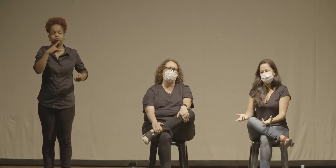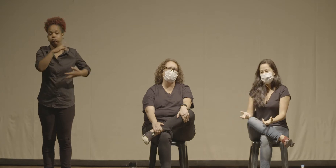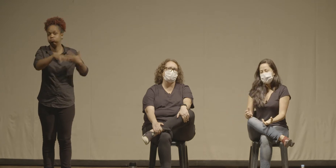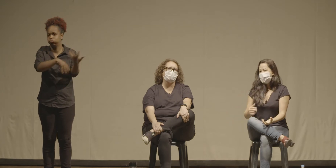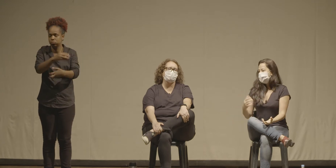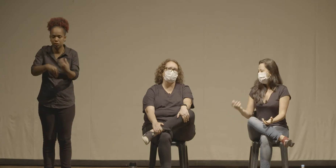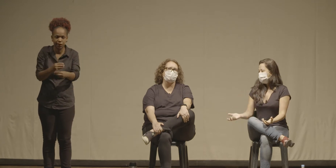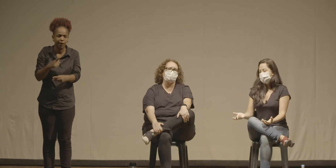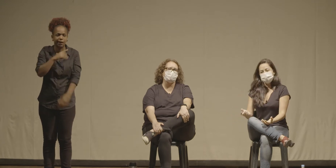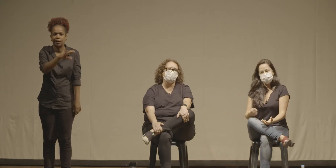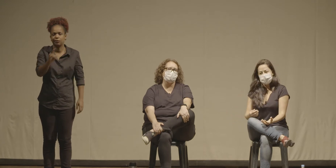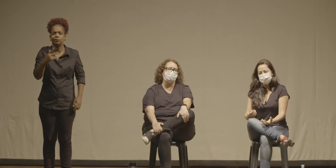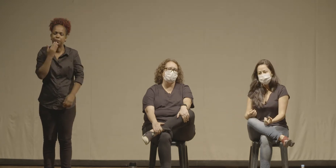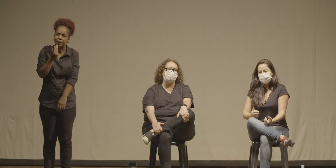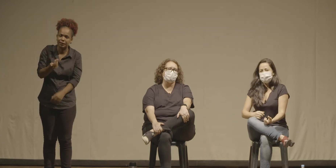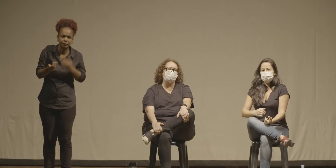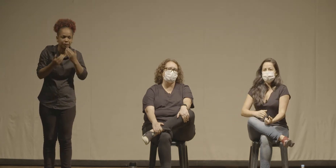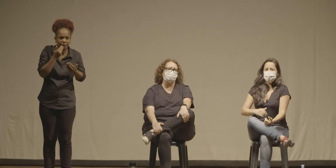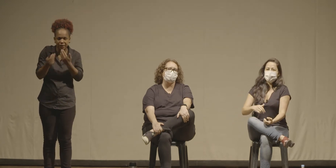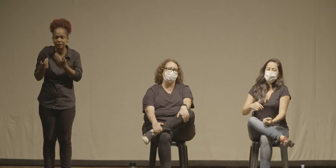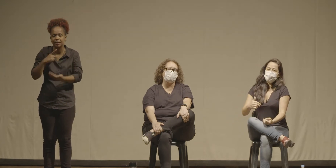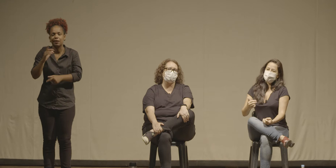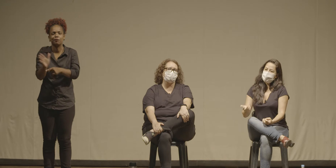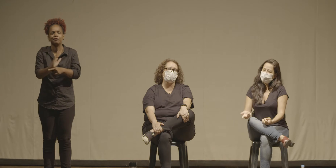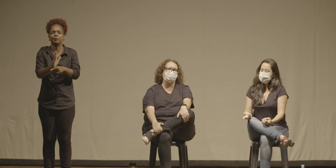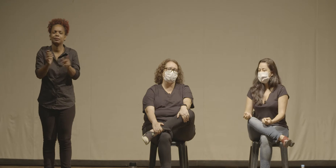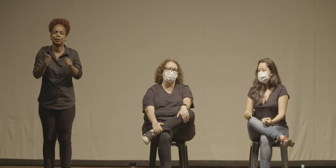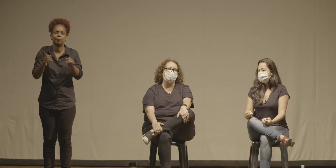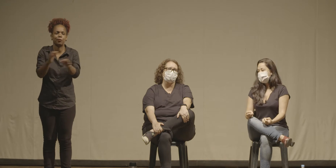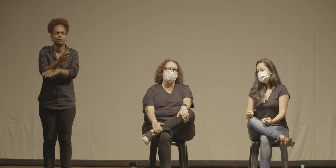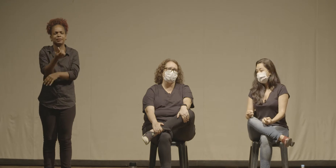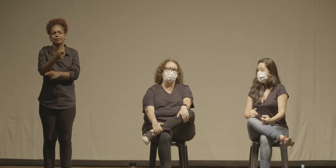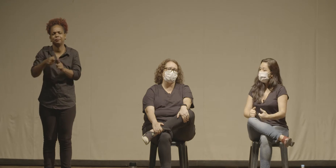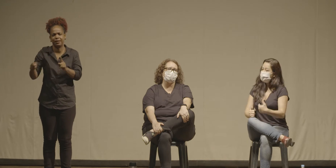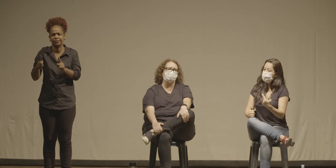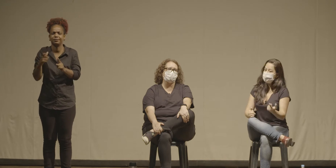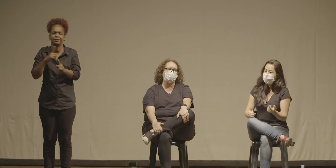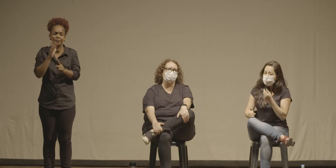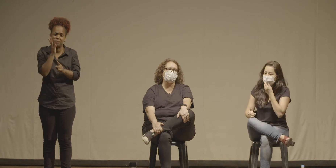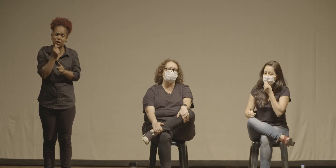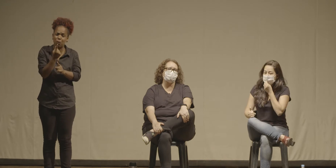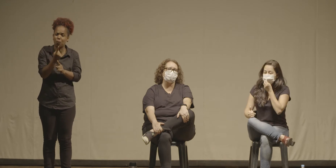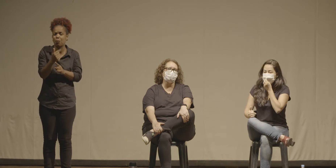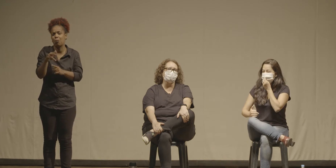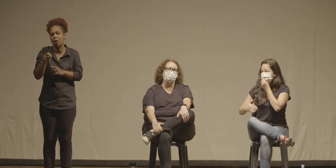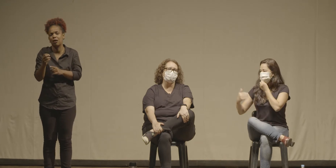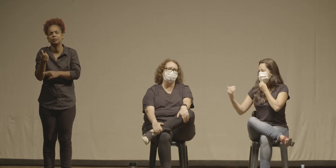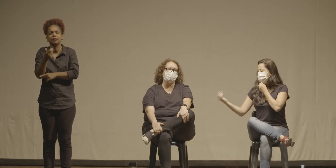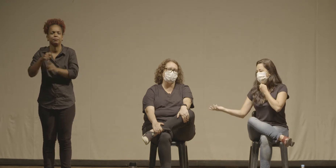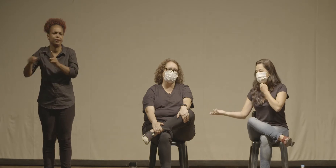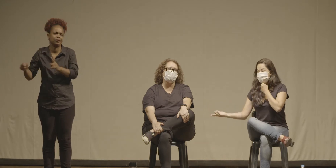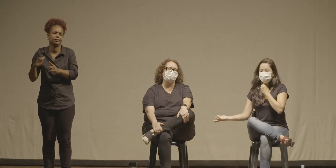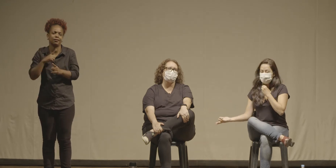pandemônio. É cada um puxando para um lado, e um filme que poderia ficar pronto em 6 meses, fica pronto em 1 ano e meio, e aí os